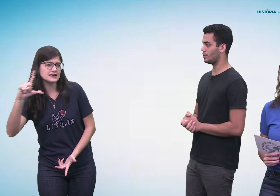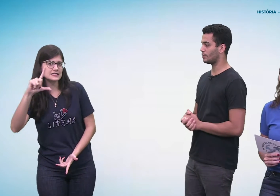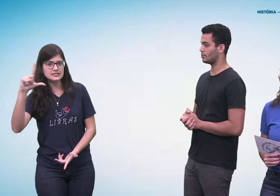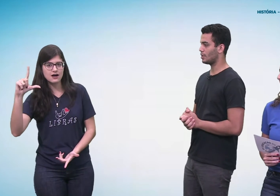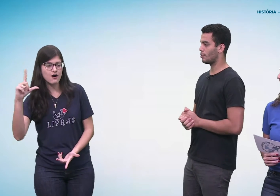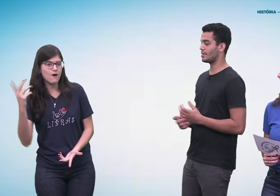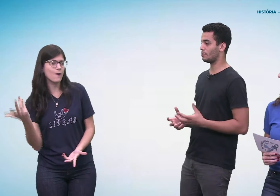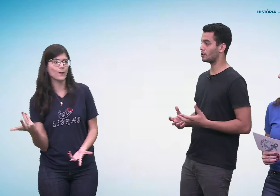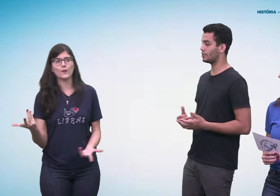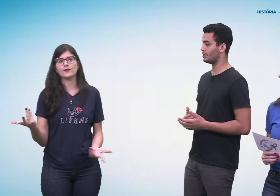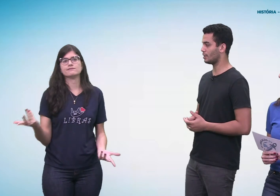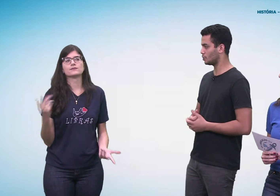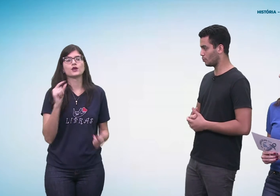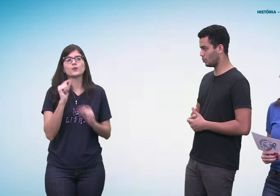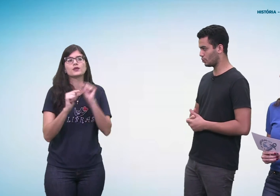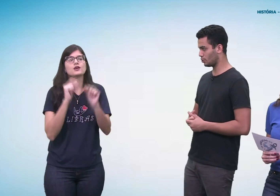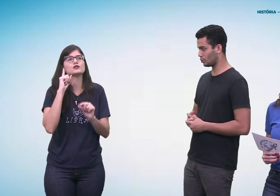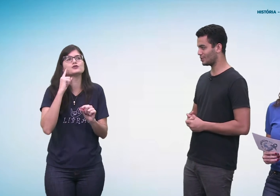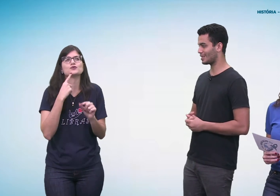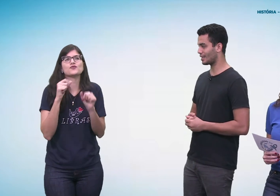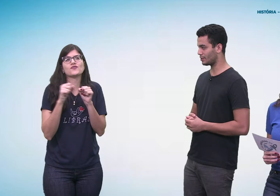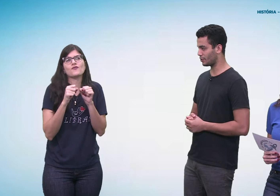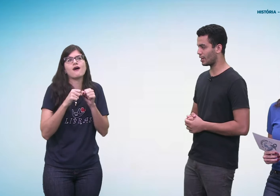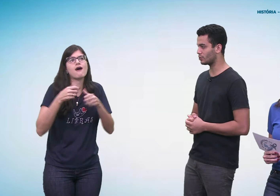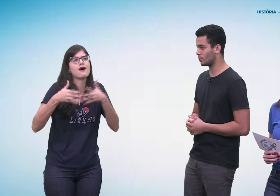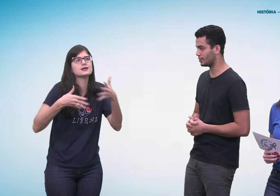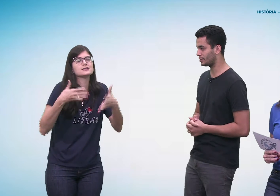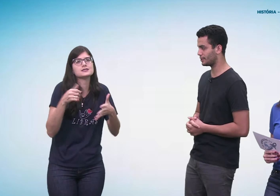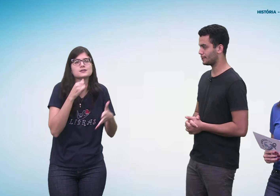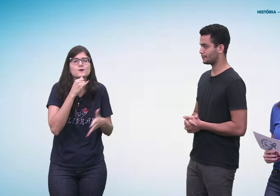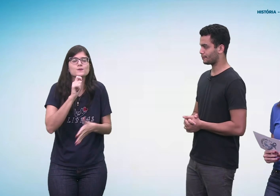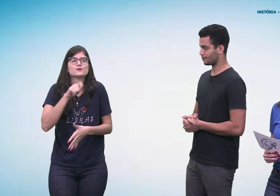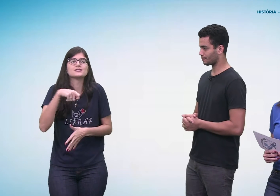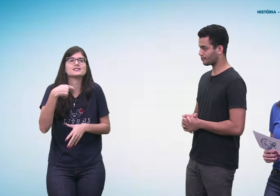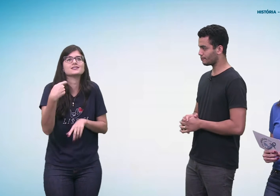sentimentos. Por exemplo, nós utilizamos muito os classificadores.